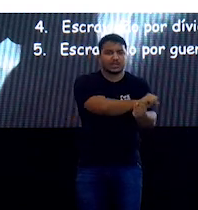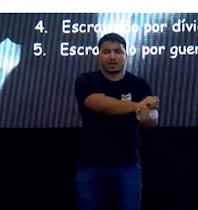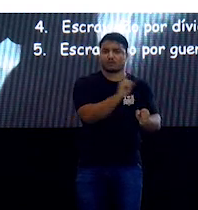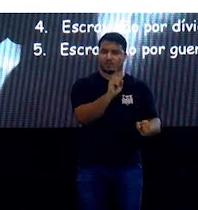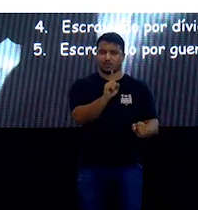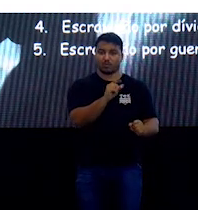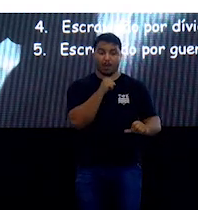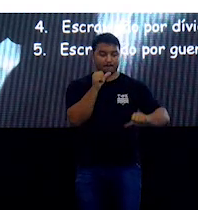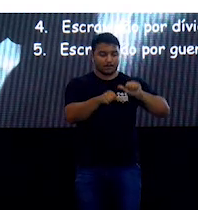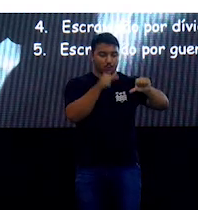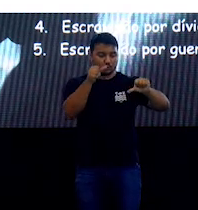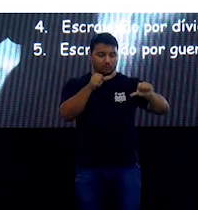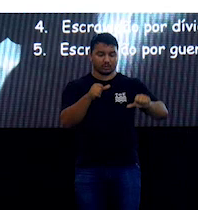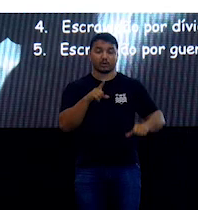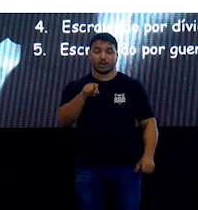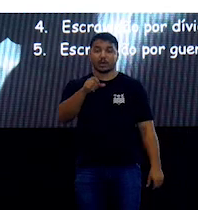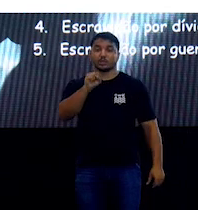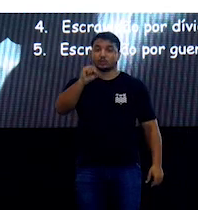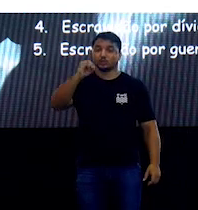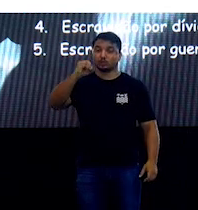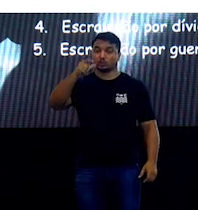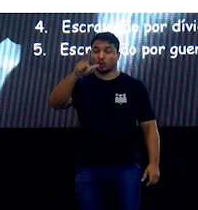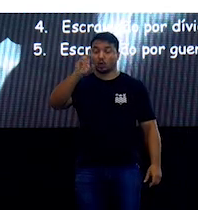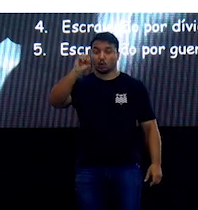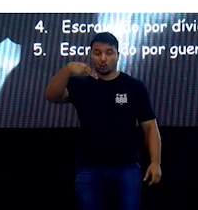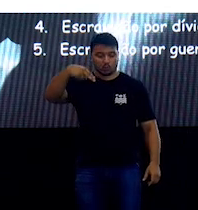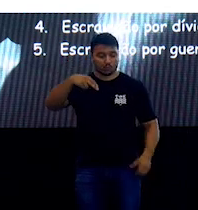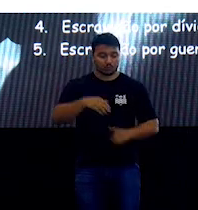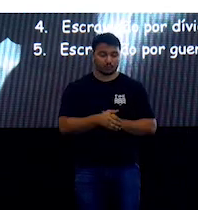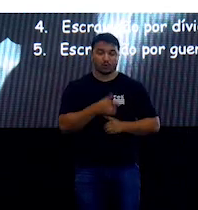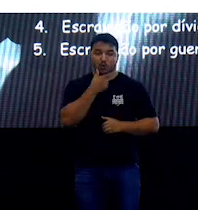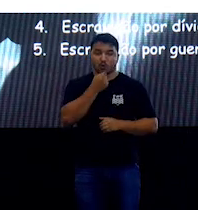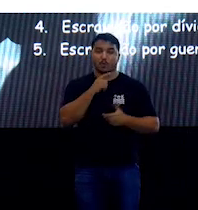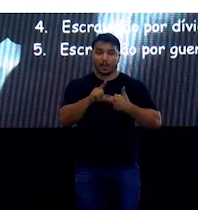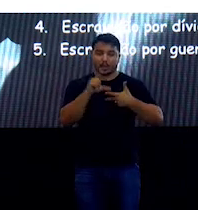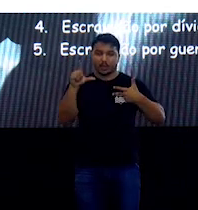Grécia, quem suspendeu essa escravidão foi Solon.